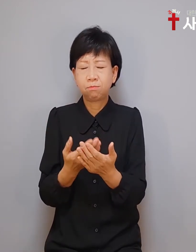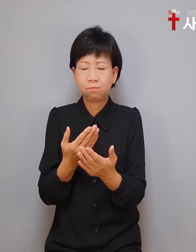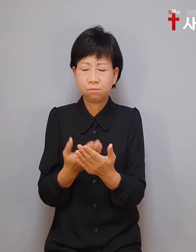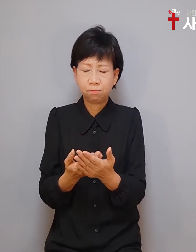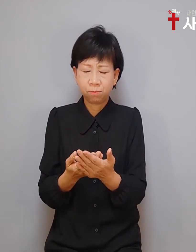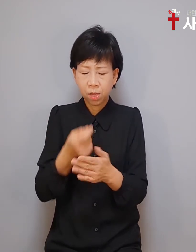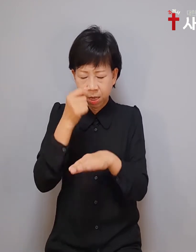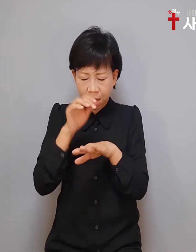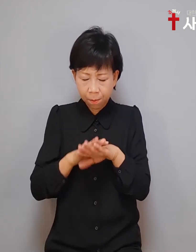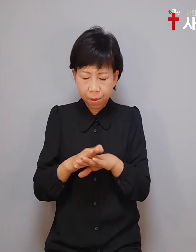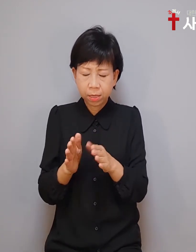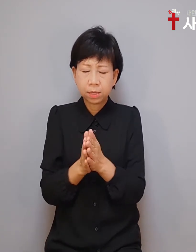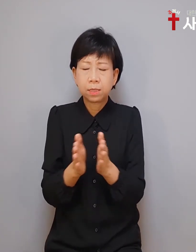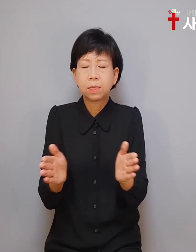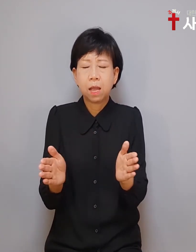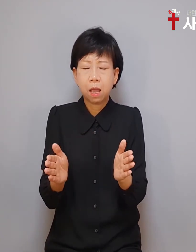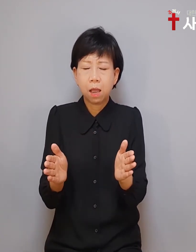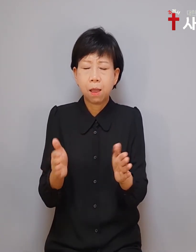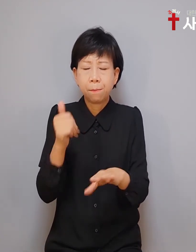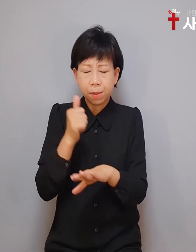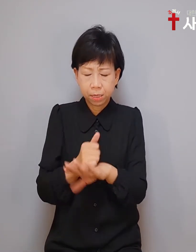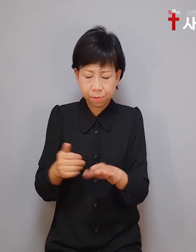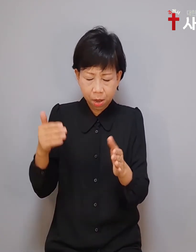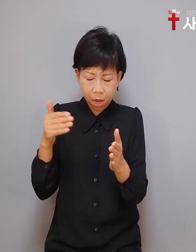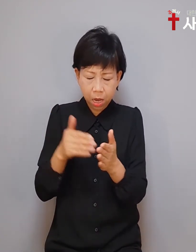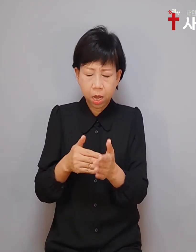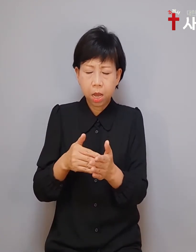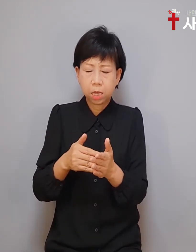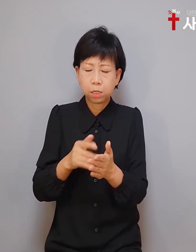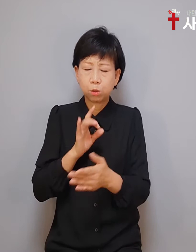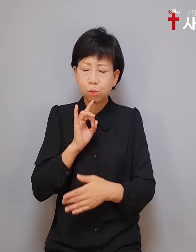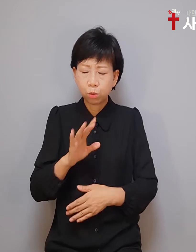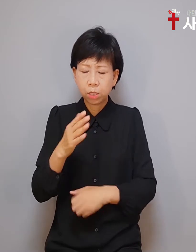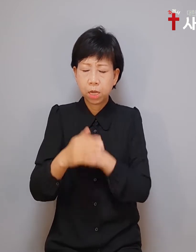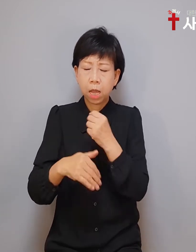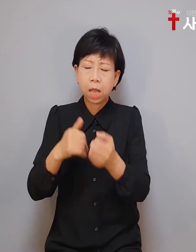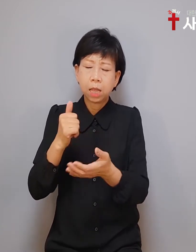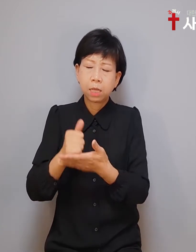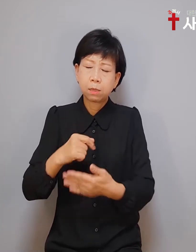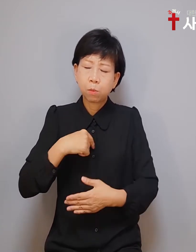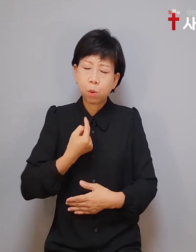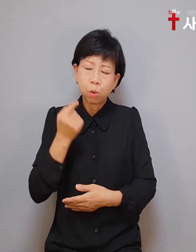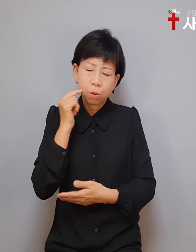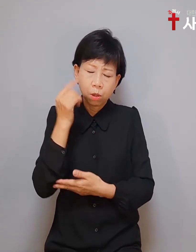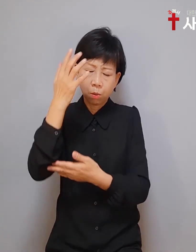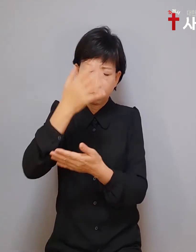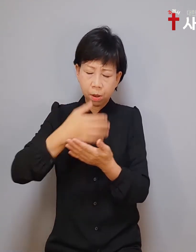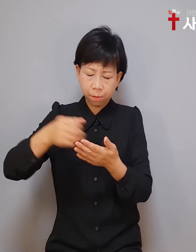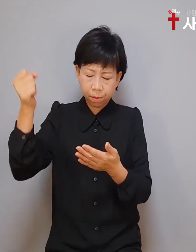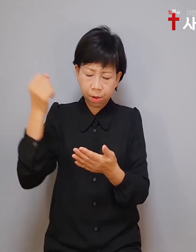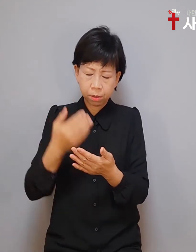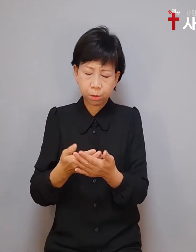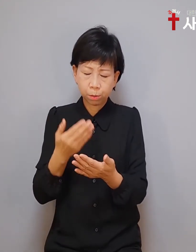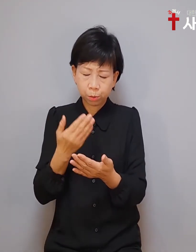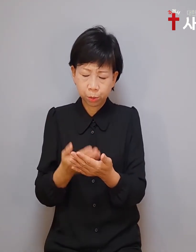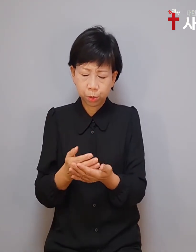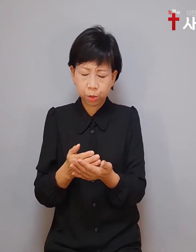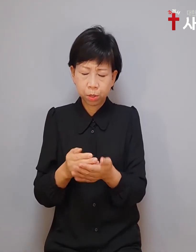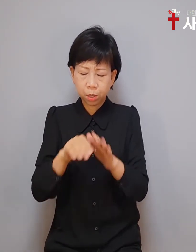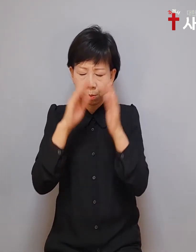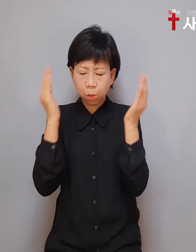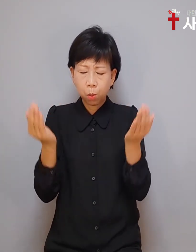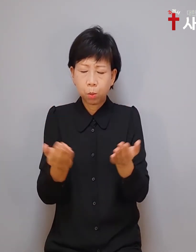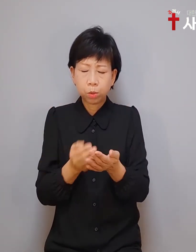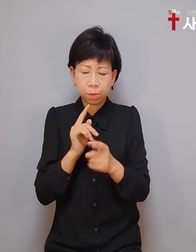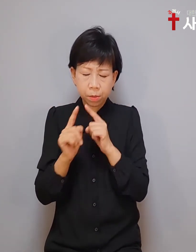예배 처음 시간입니다. 마치는 시간까지 오직 하나님만 홀로 영광 받아옵소서. 이 모든